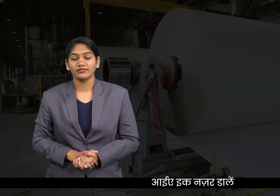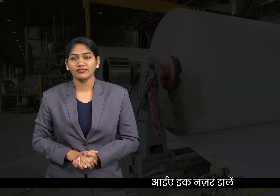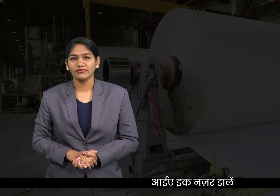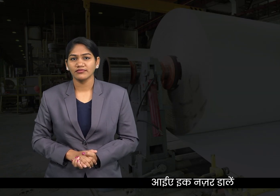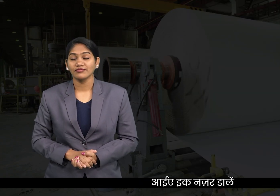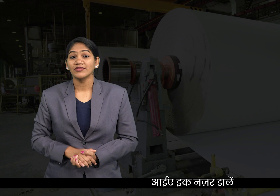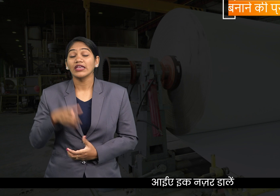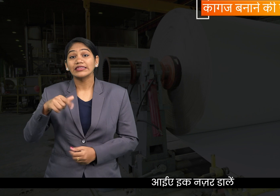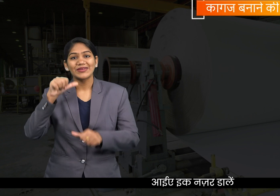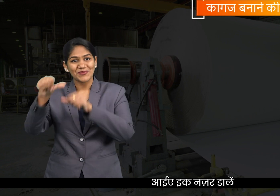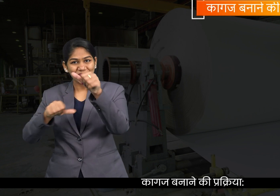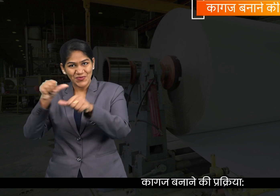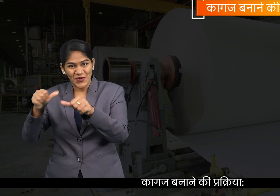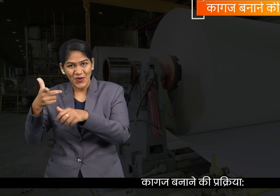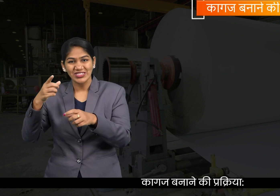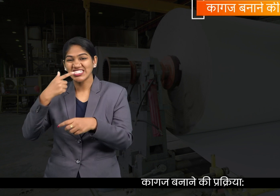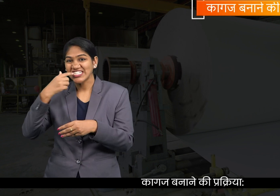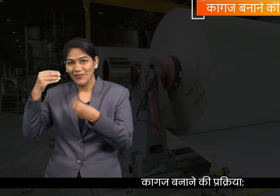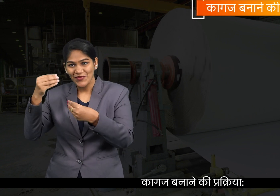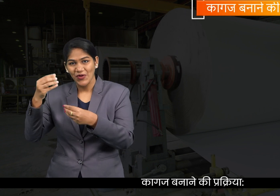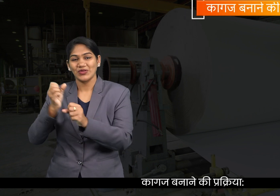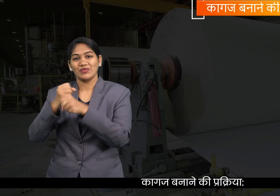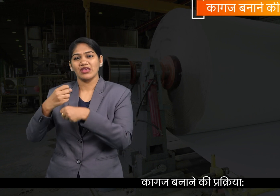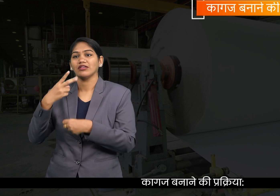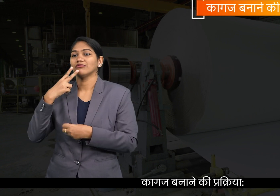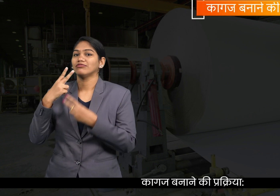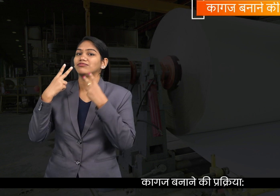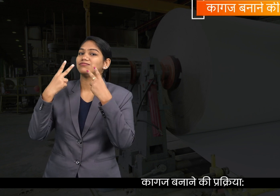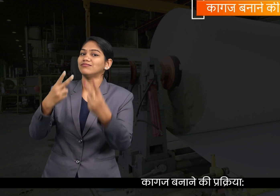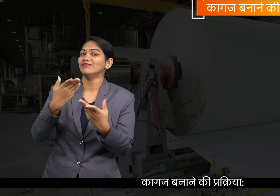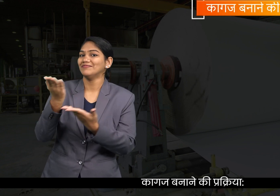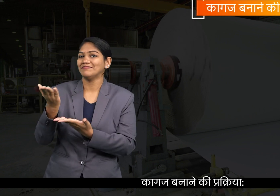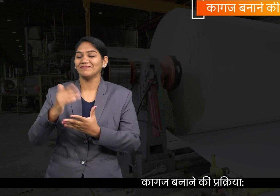आइए एक नज़र डालें कागज़ बनाने की प्रक्रिया।